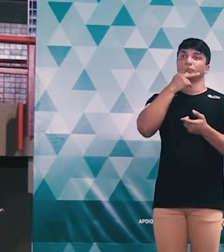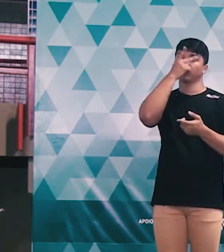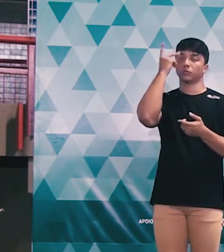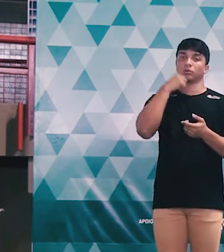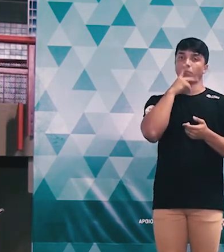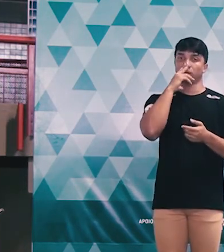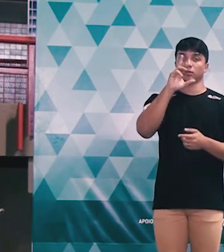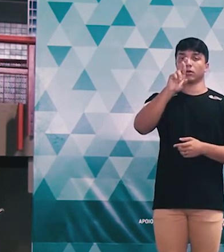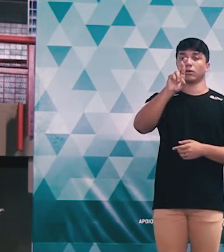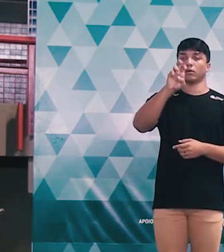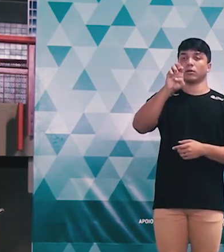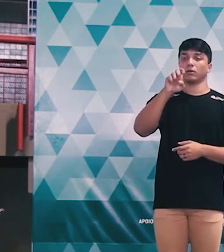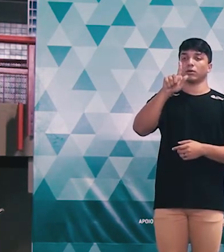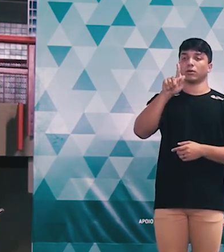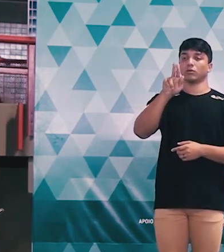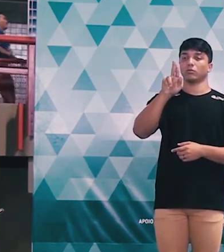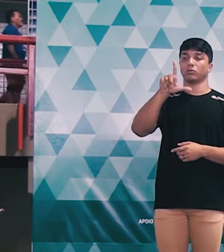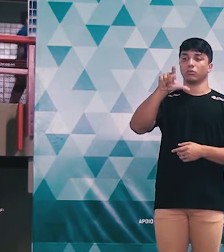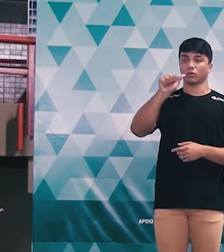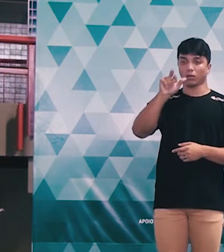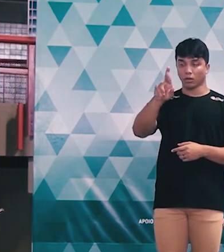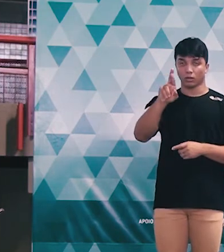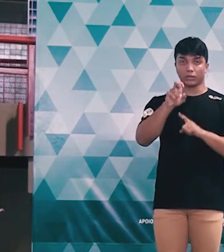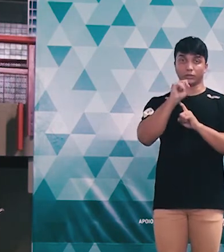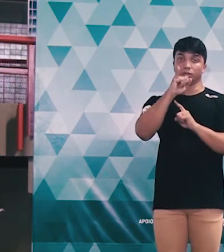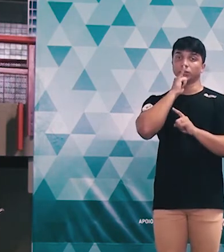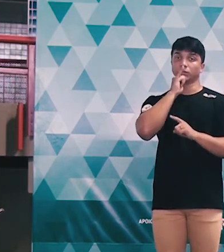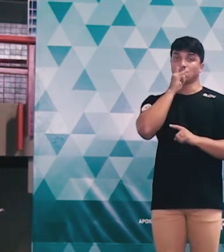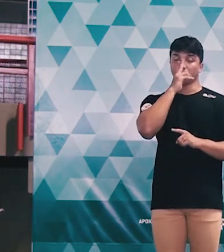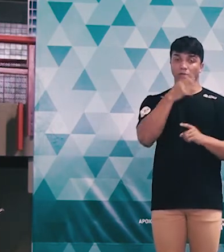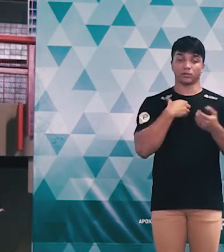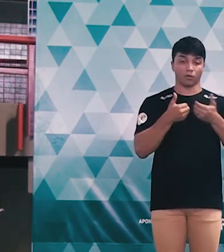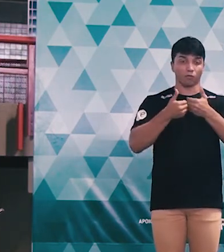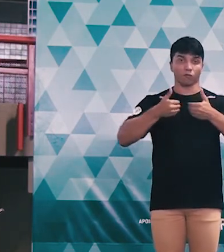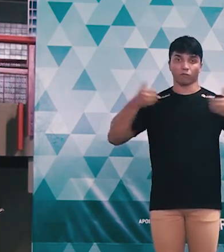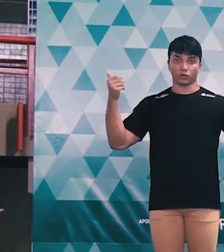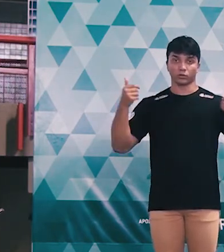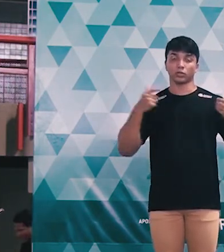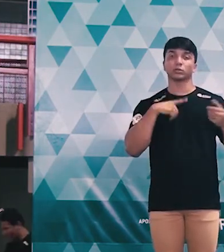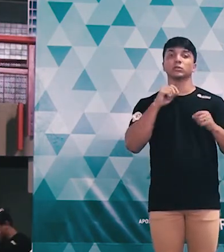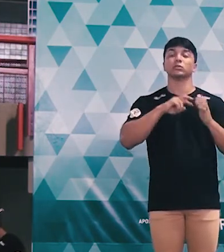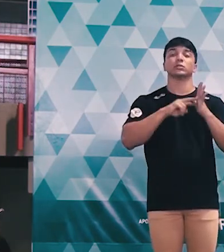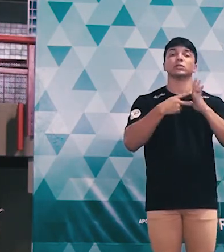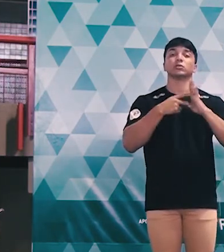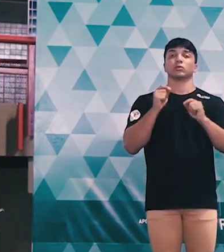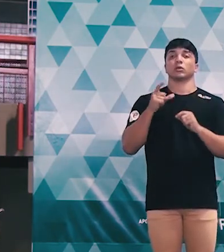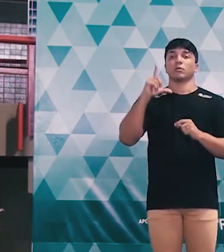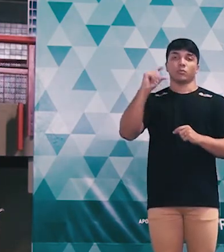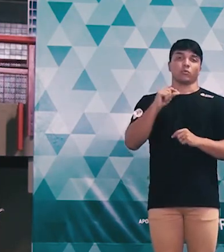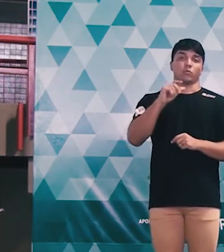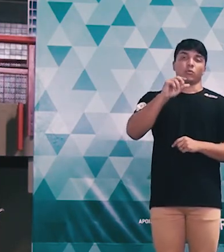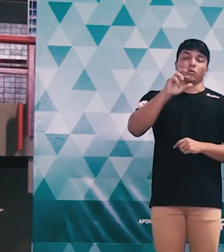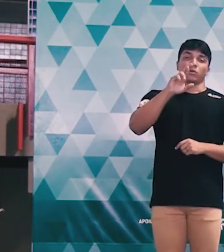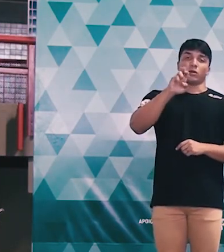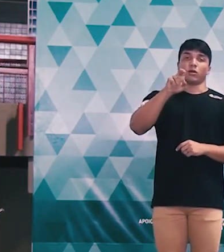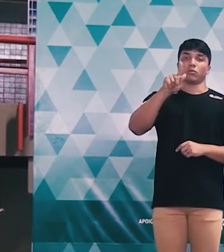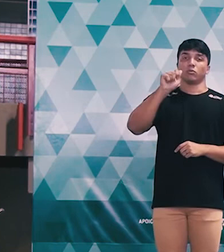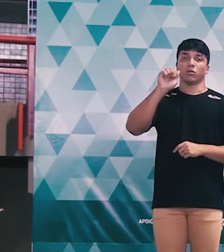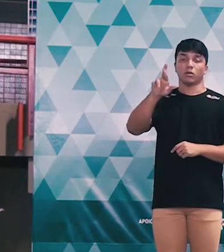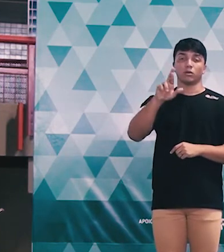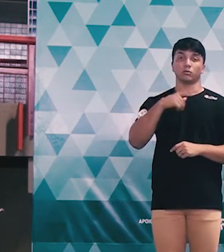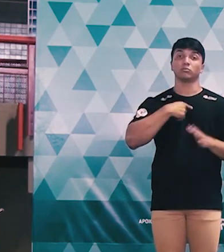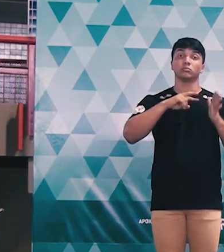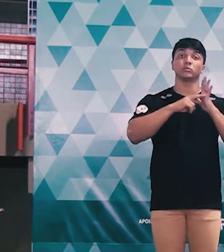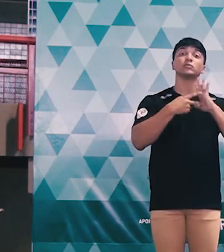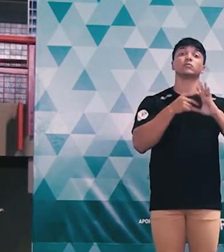é mais regular. Quando os resultados estão mais afastados da média, quer dizer que esse atleta é menos regular. E isso tem a